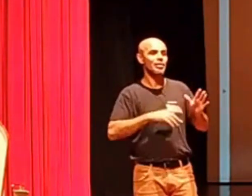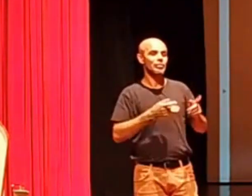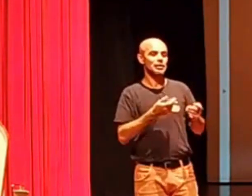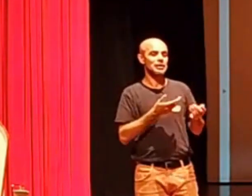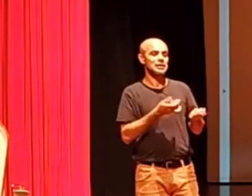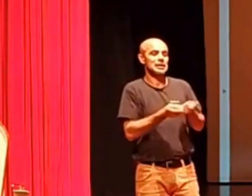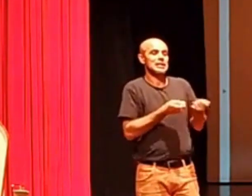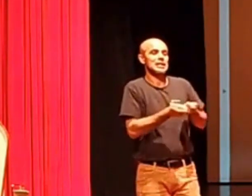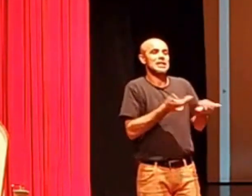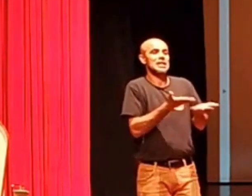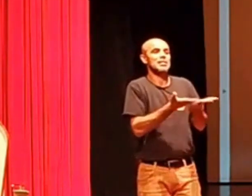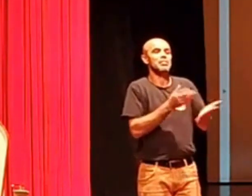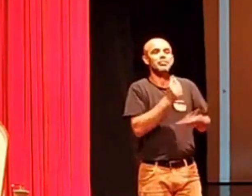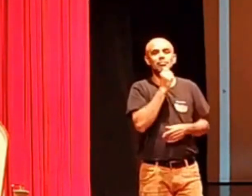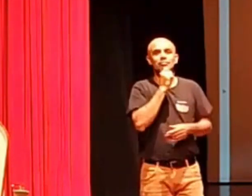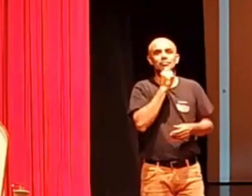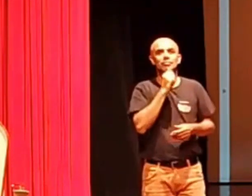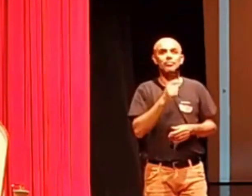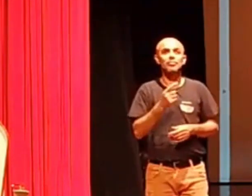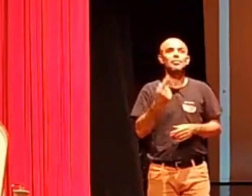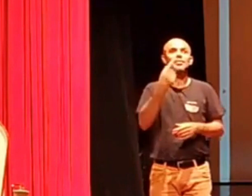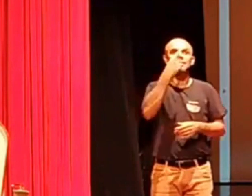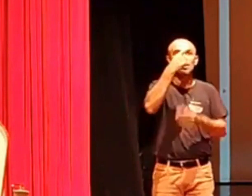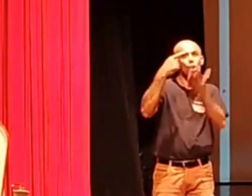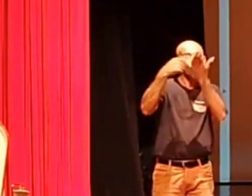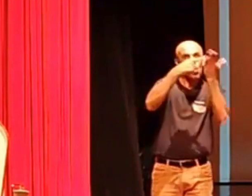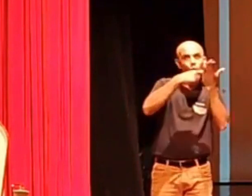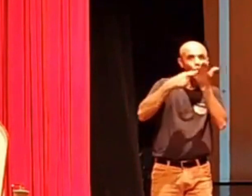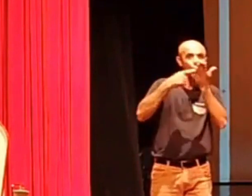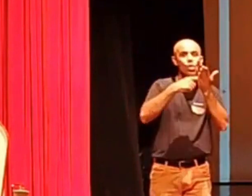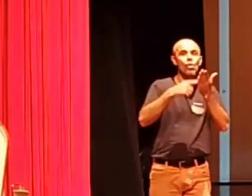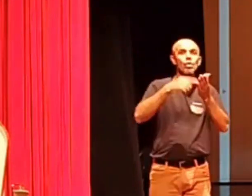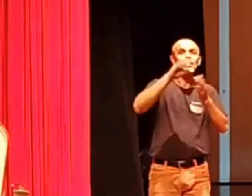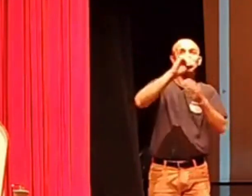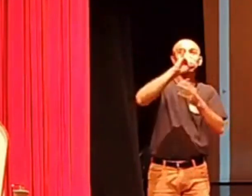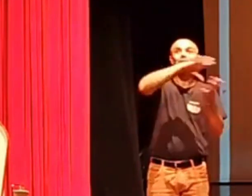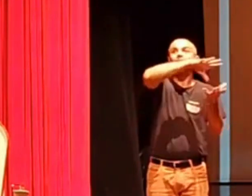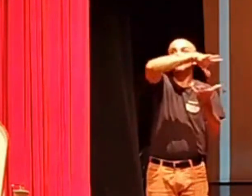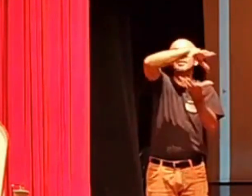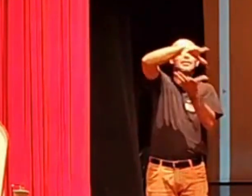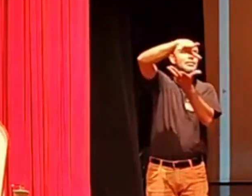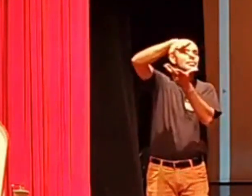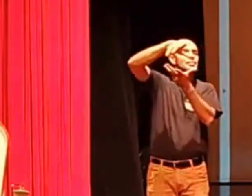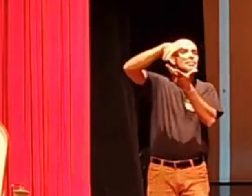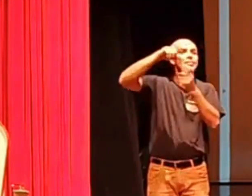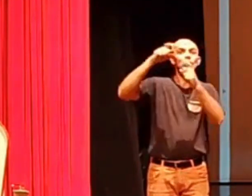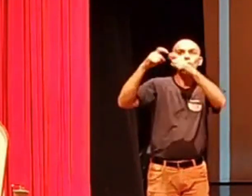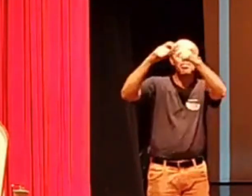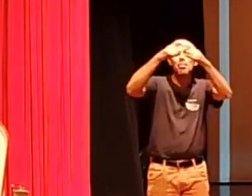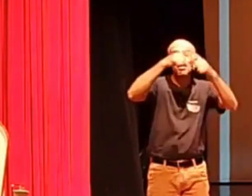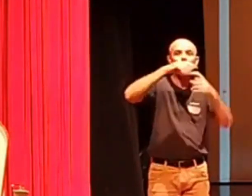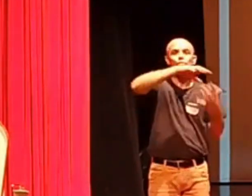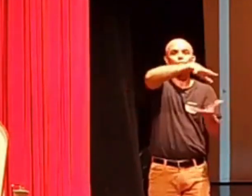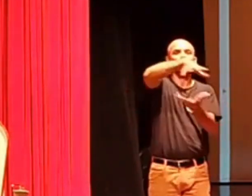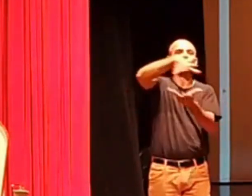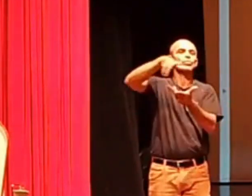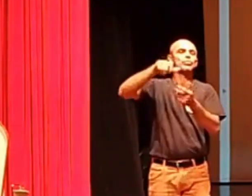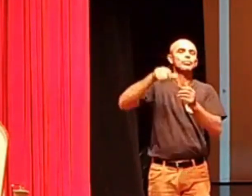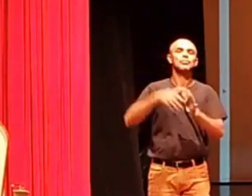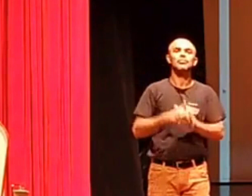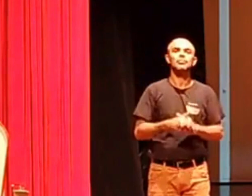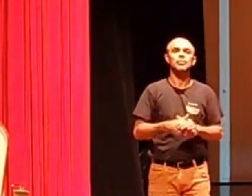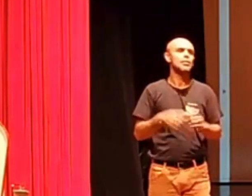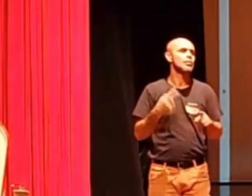Isso aqui é deles. É um consenso internacional dos médicos. E